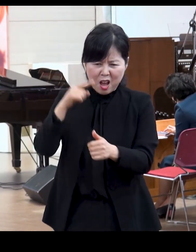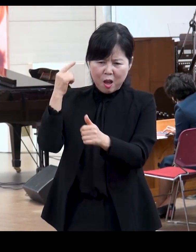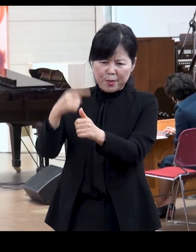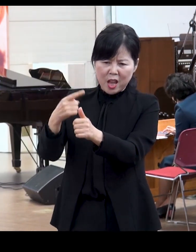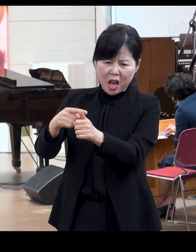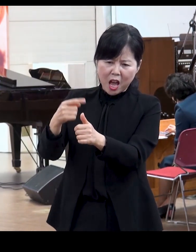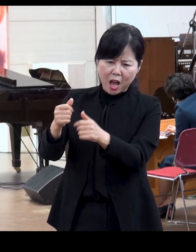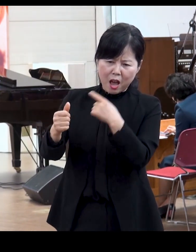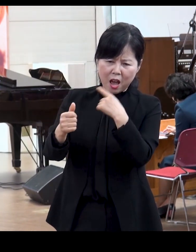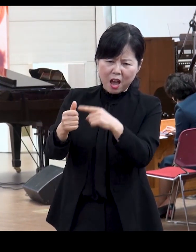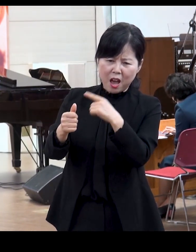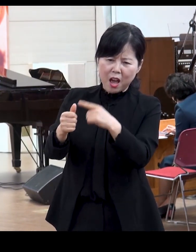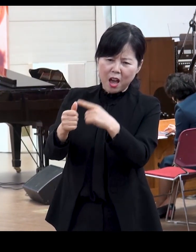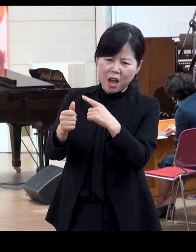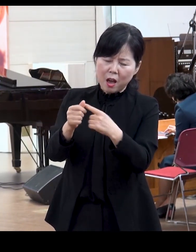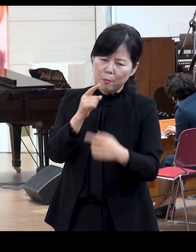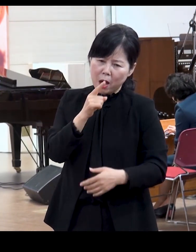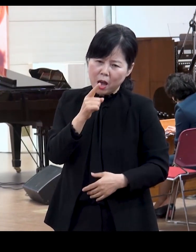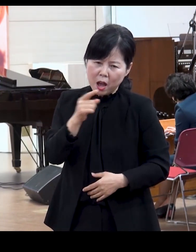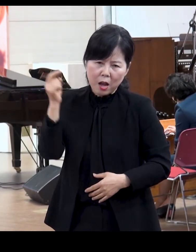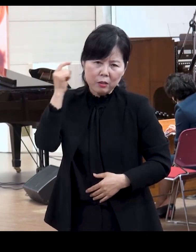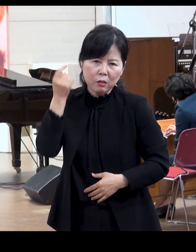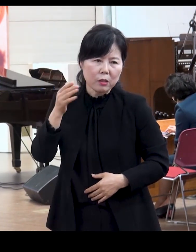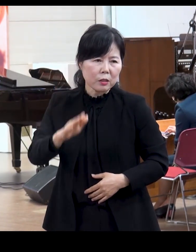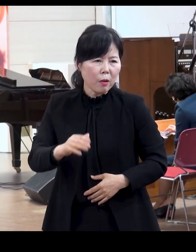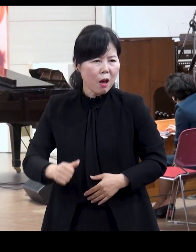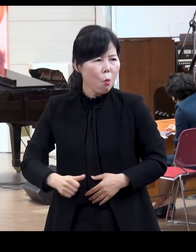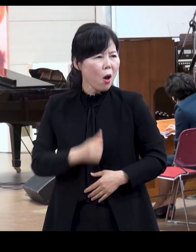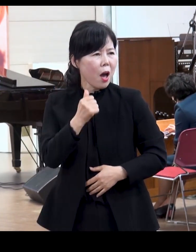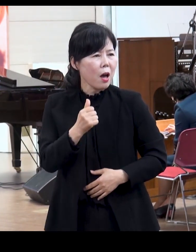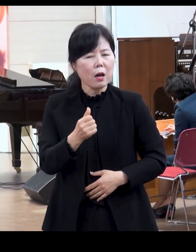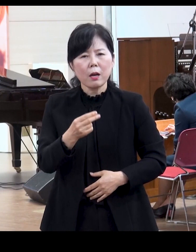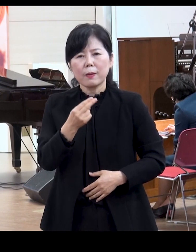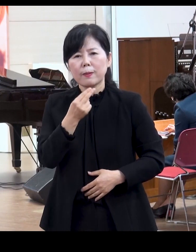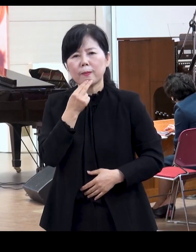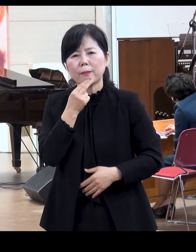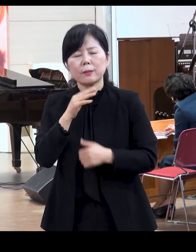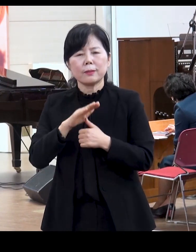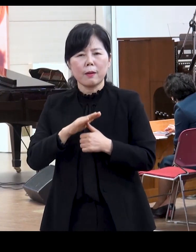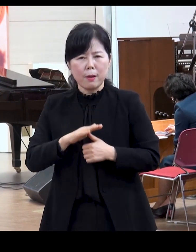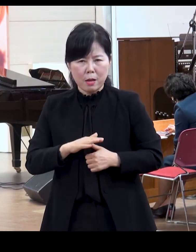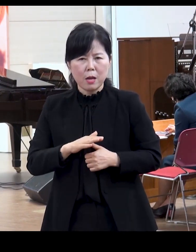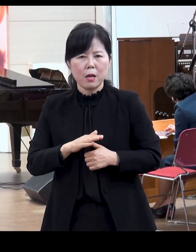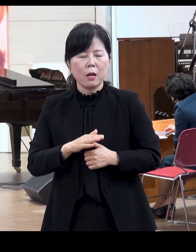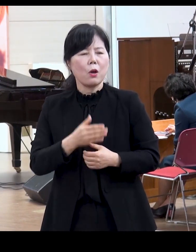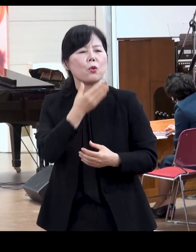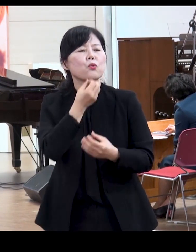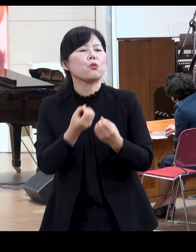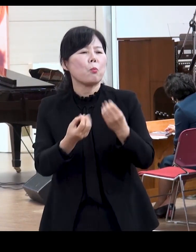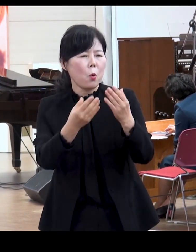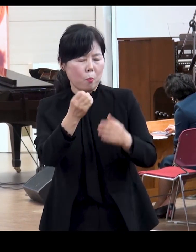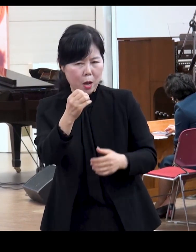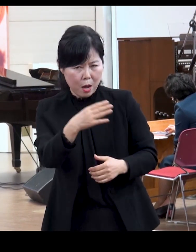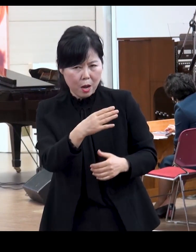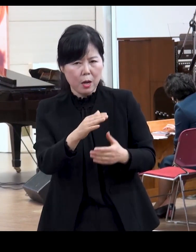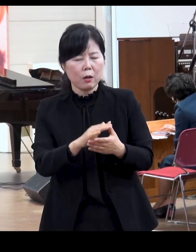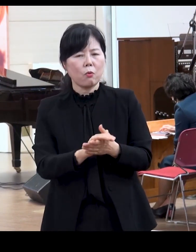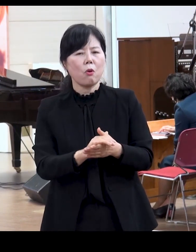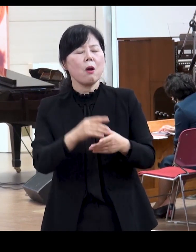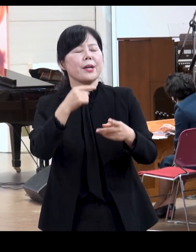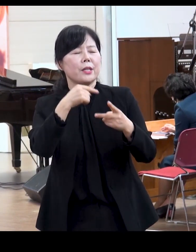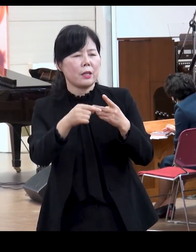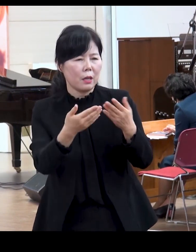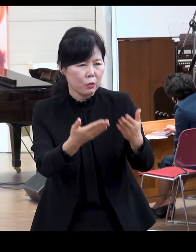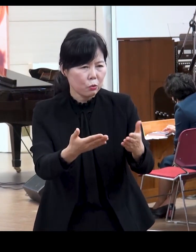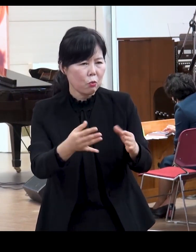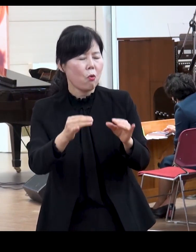해도 그 모든 것에 대해서 막 옛날에 같이 막 화나고 분노하고 실망하고 낙심하고 그렇게 하지 않고 축복하고